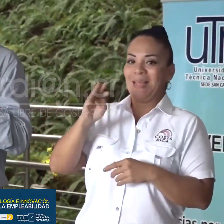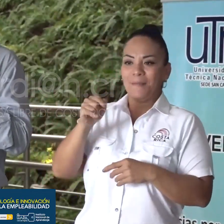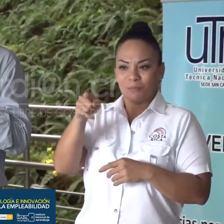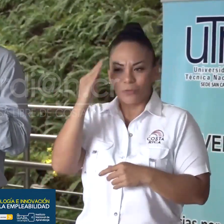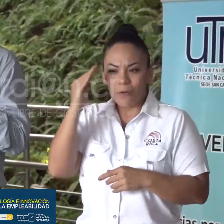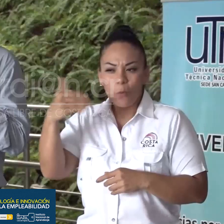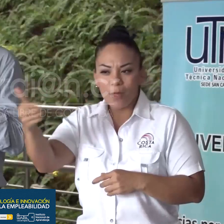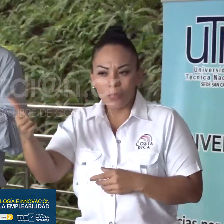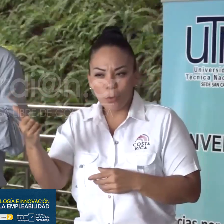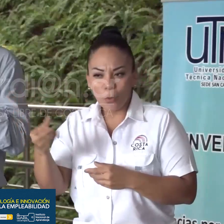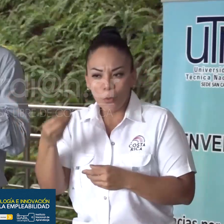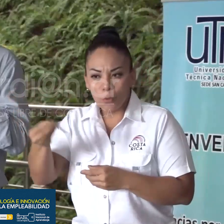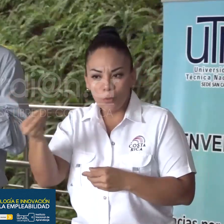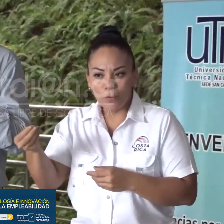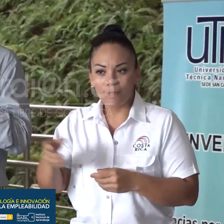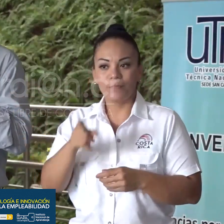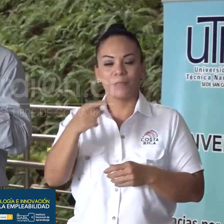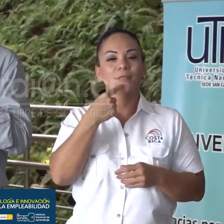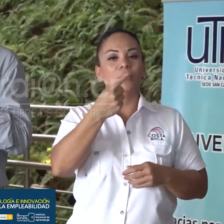idea?